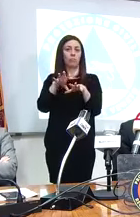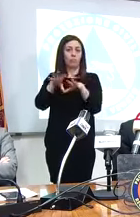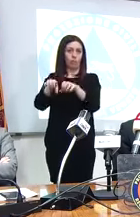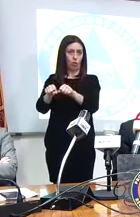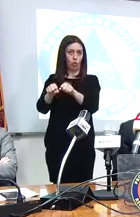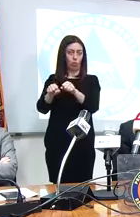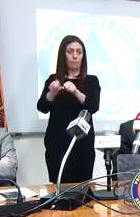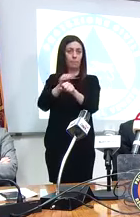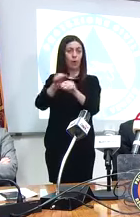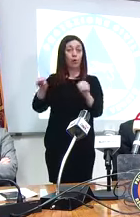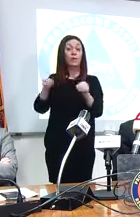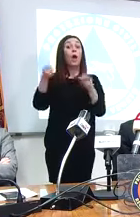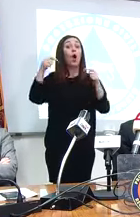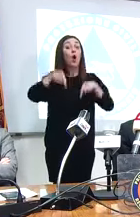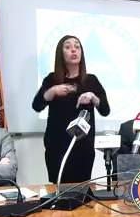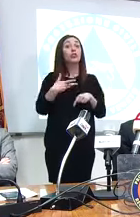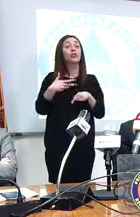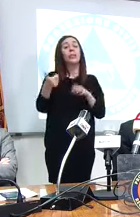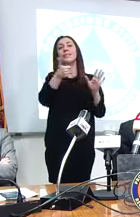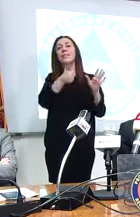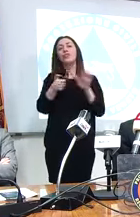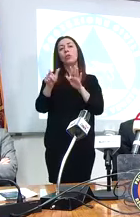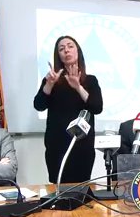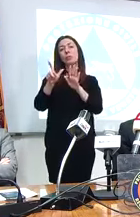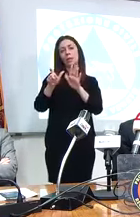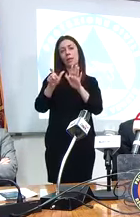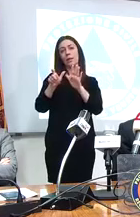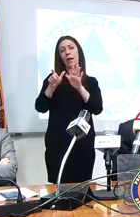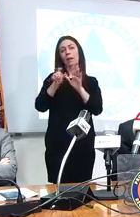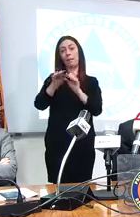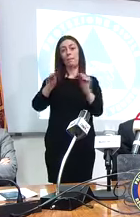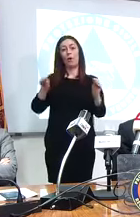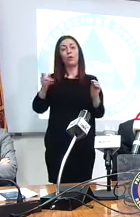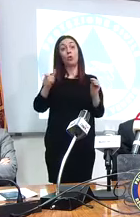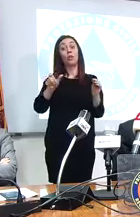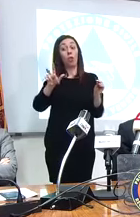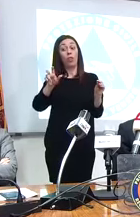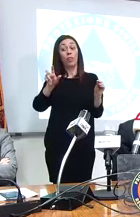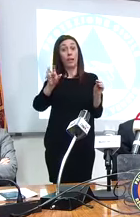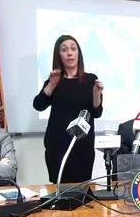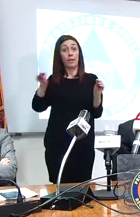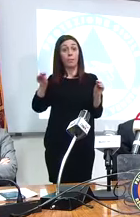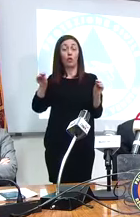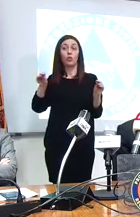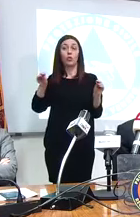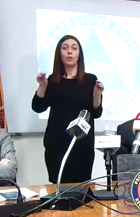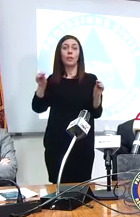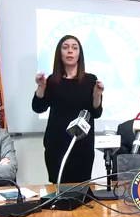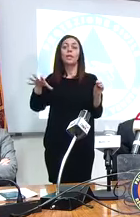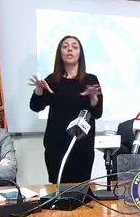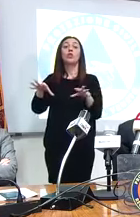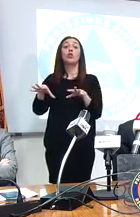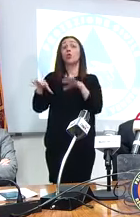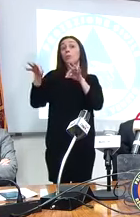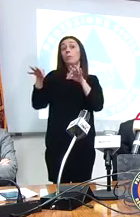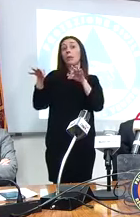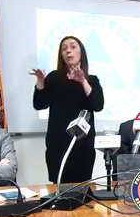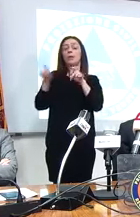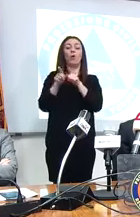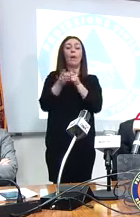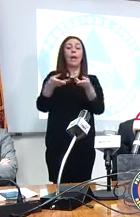abbiamo 670 posti, perché 30 posti li abbiamo sospesi, non li abbiamo chiusi,